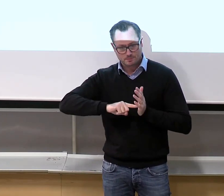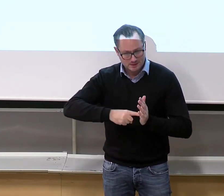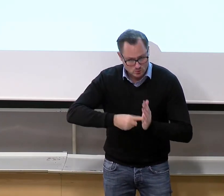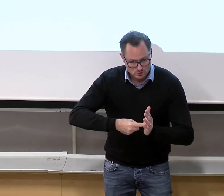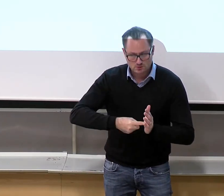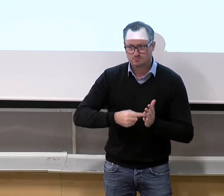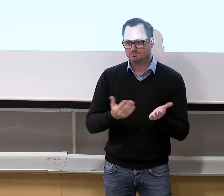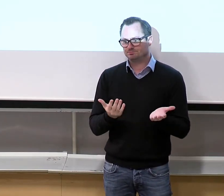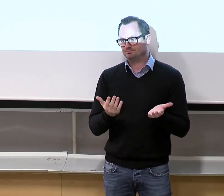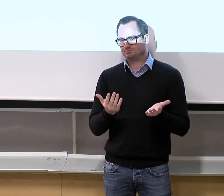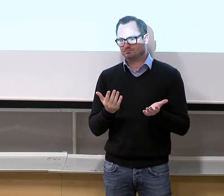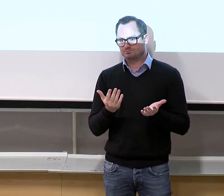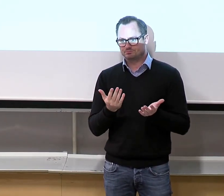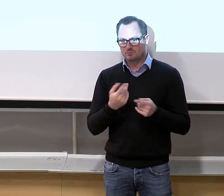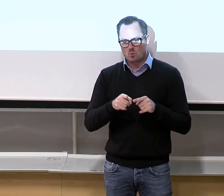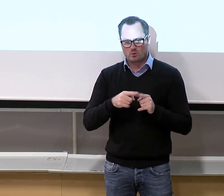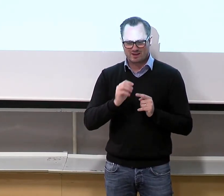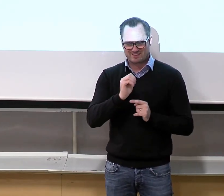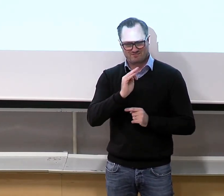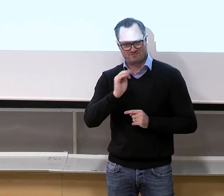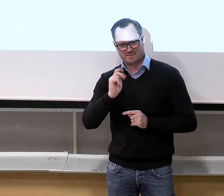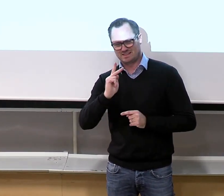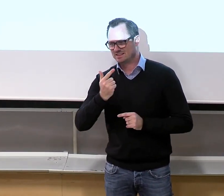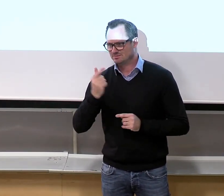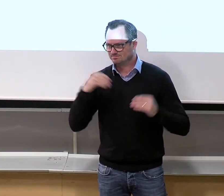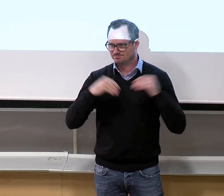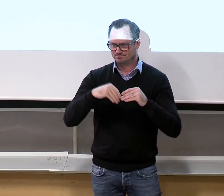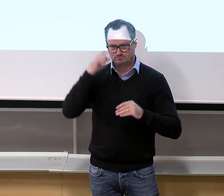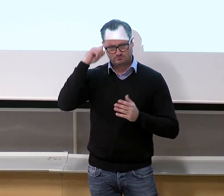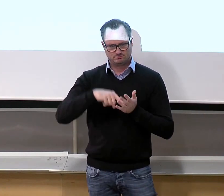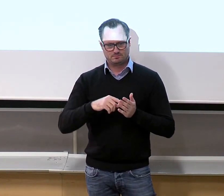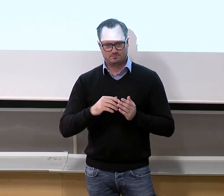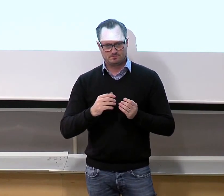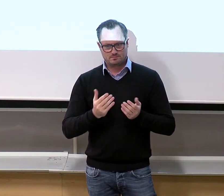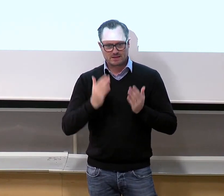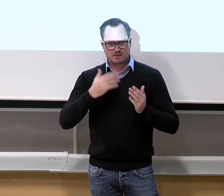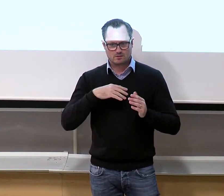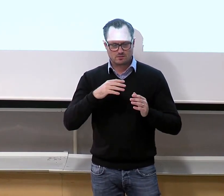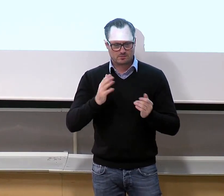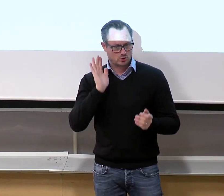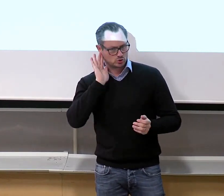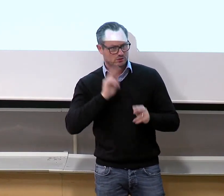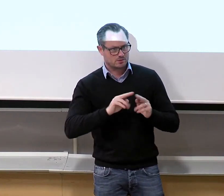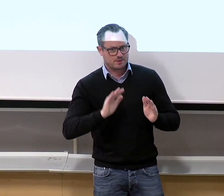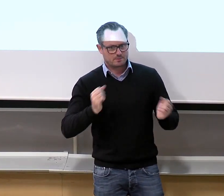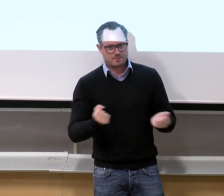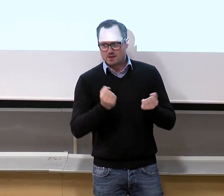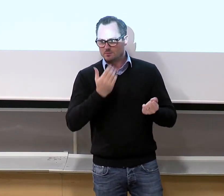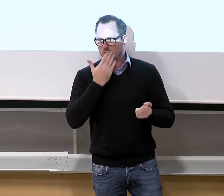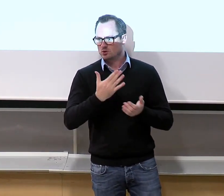göra olika pauser, eller det är olika betoningar så som gör, som man får olika effekter utav, så att lyssnaren